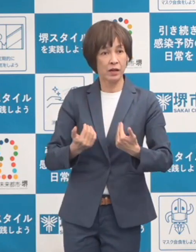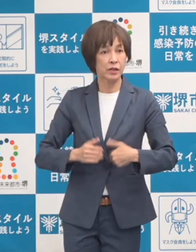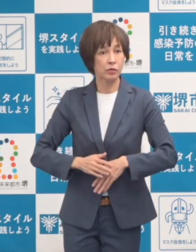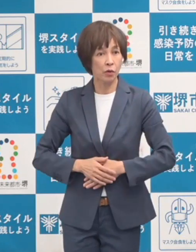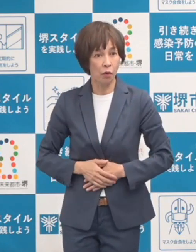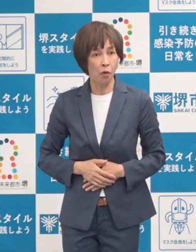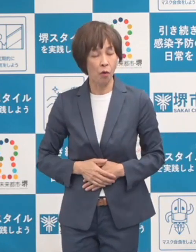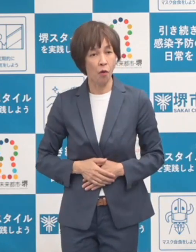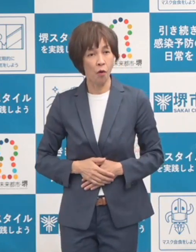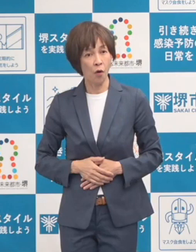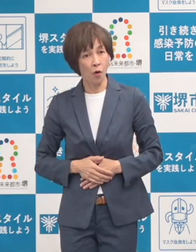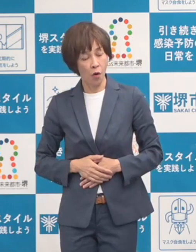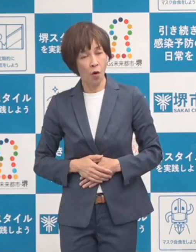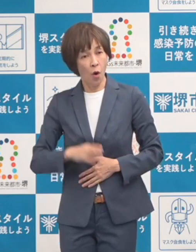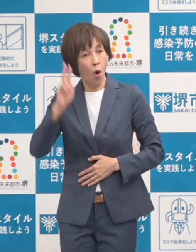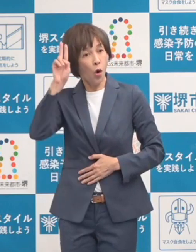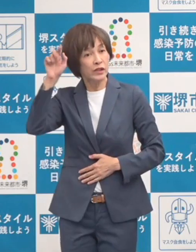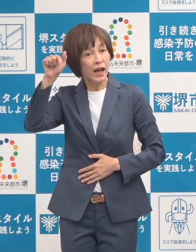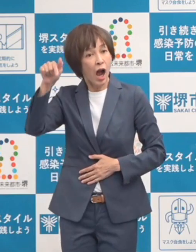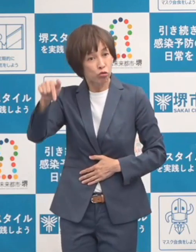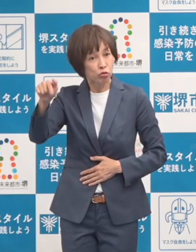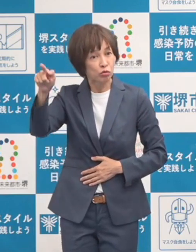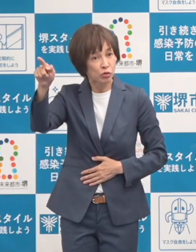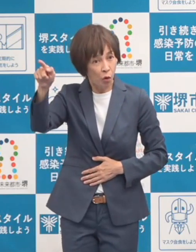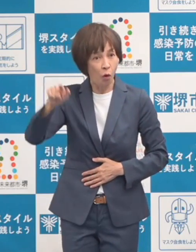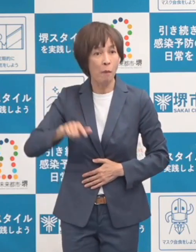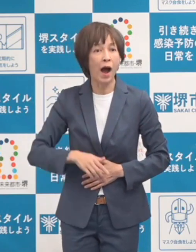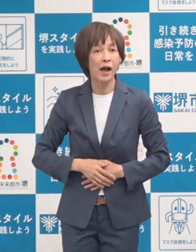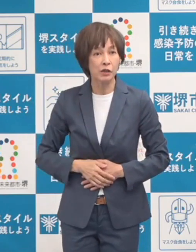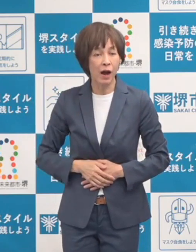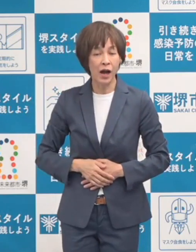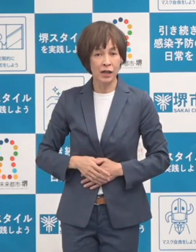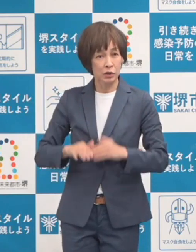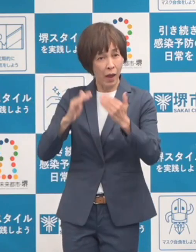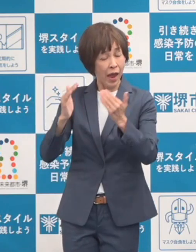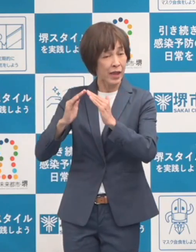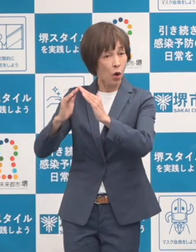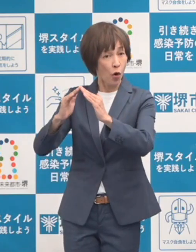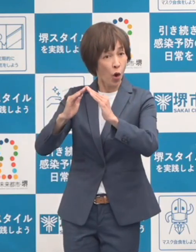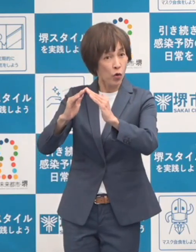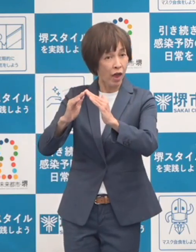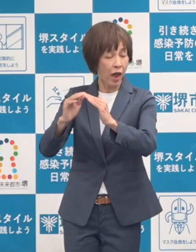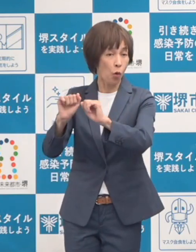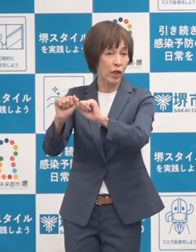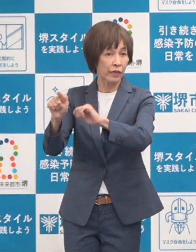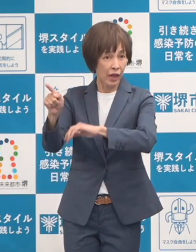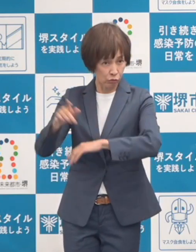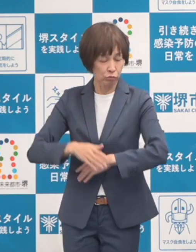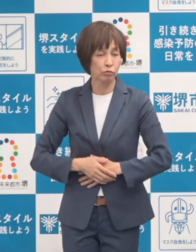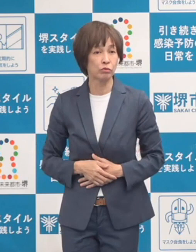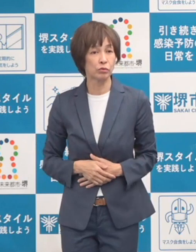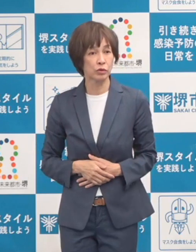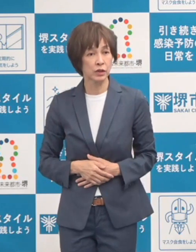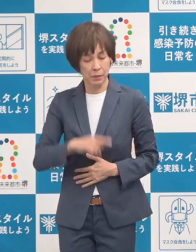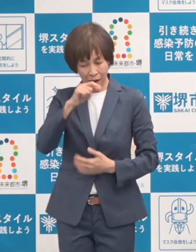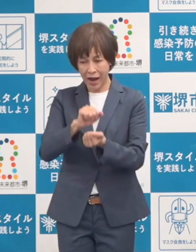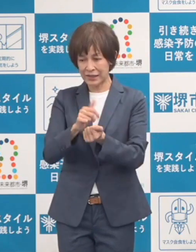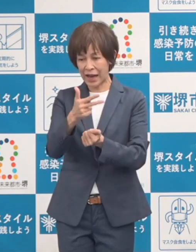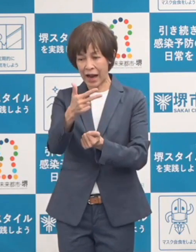学院の大阪府の施設の場合はそれをもう全ての寮で行っていらっしゃるんですね。ですから堺